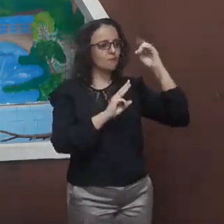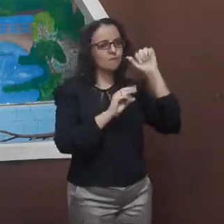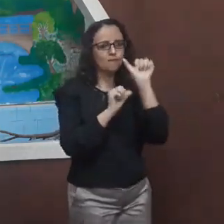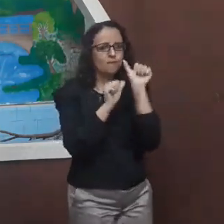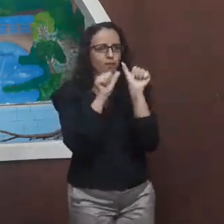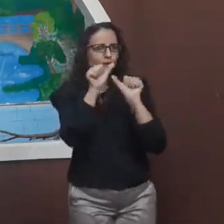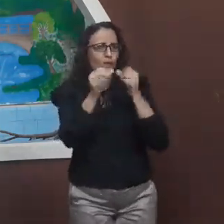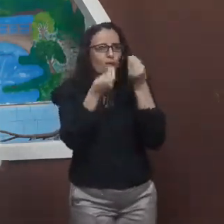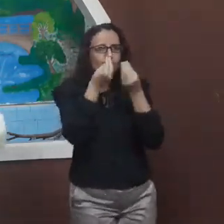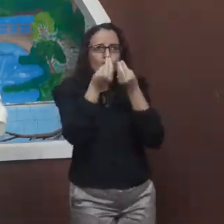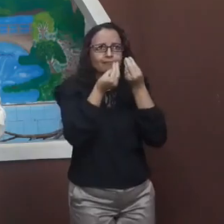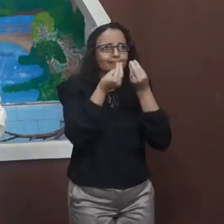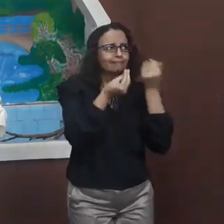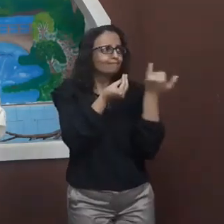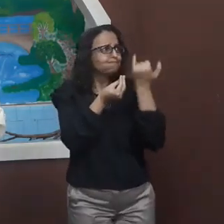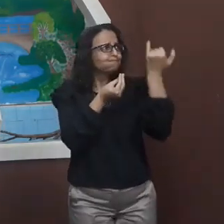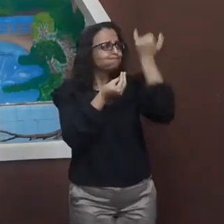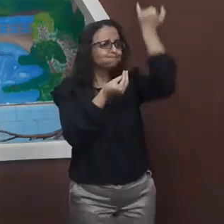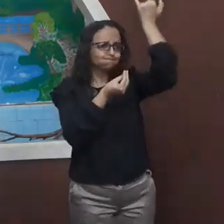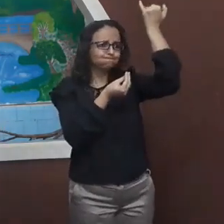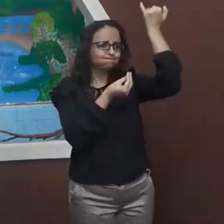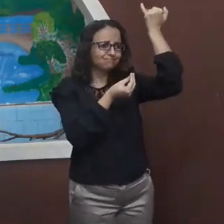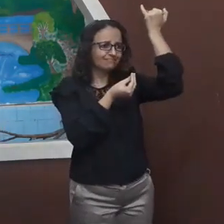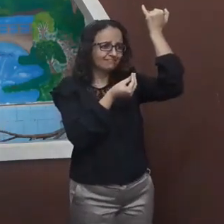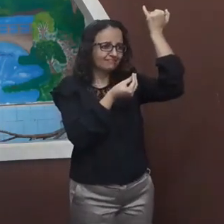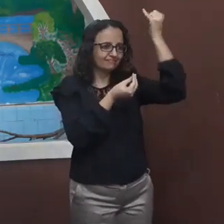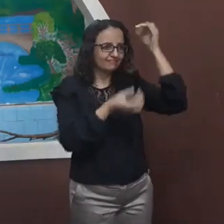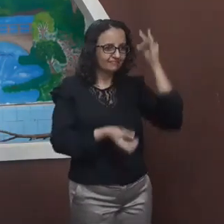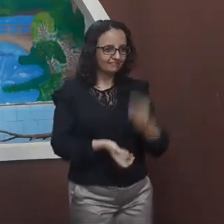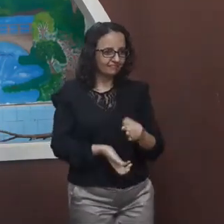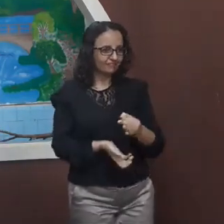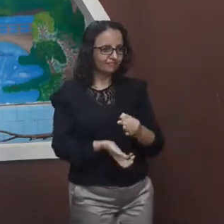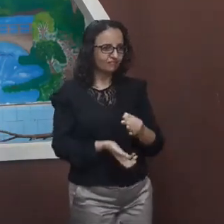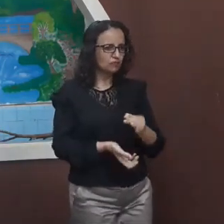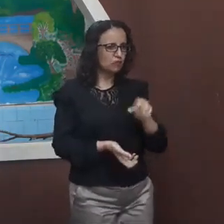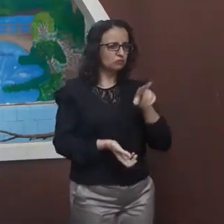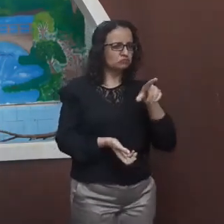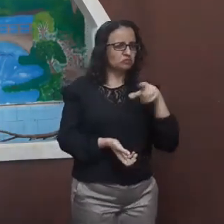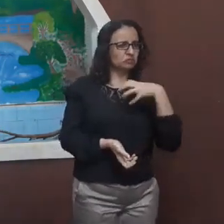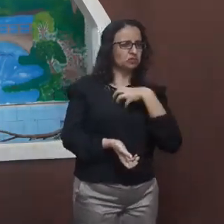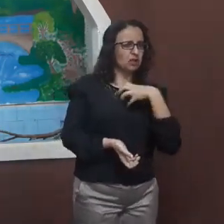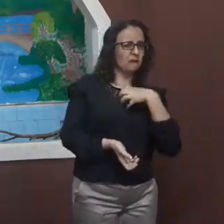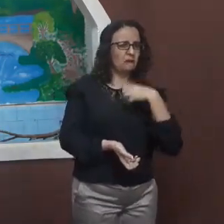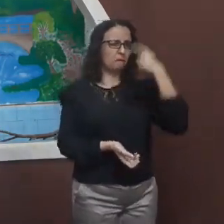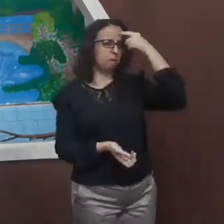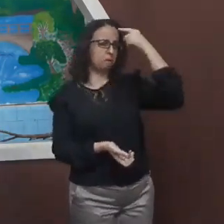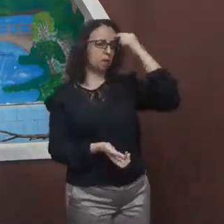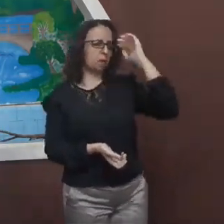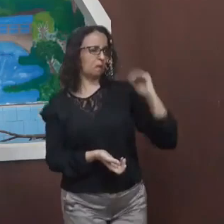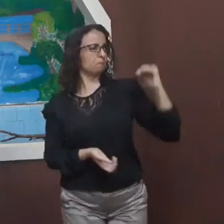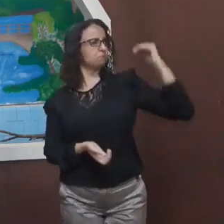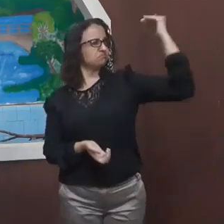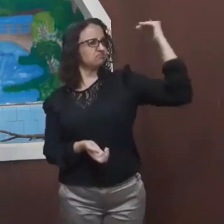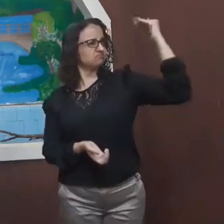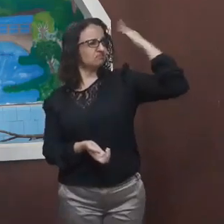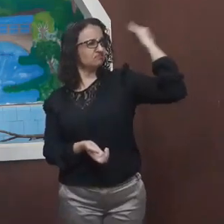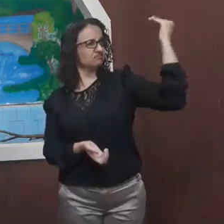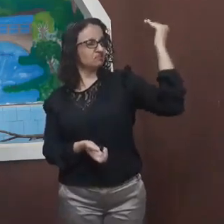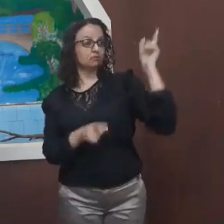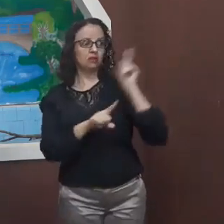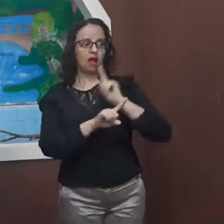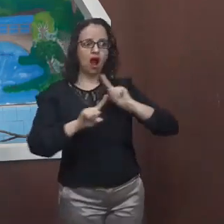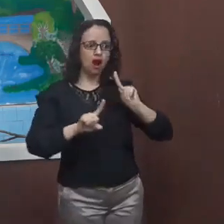Porque da importância que nós temos diante de Deus, e não se acha aí você o maioral, mas Deus, ele dá importância a